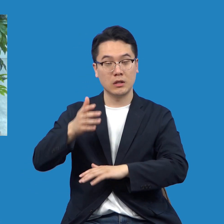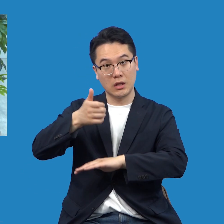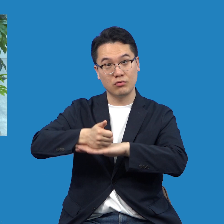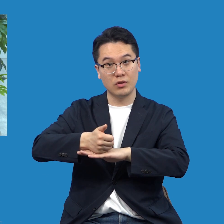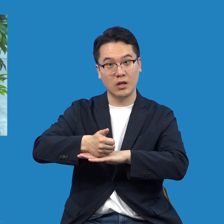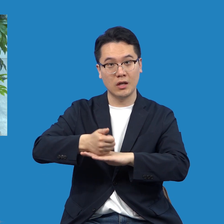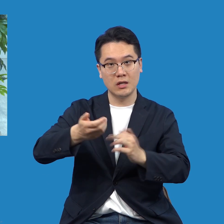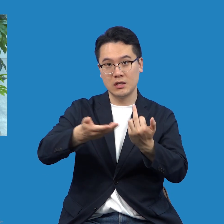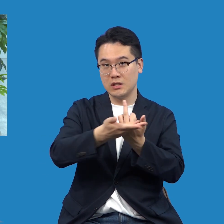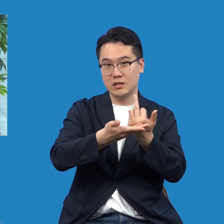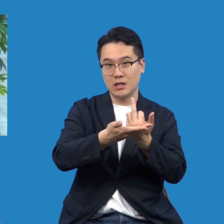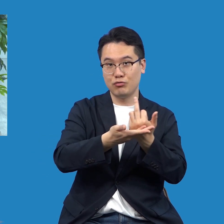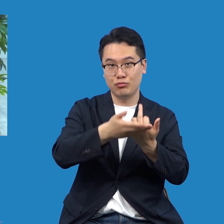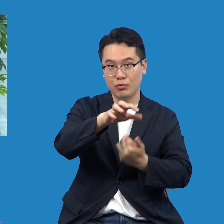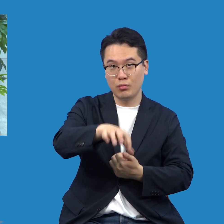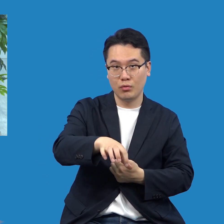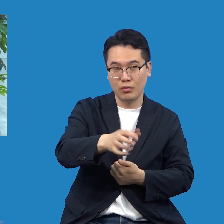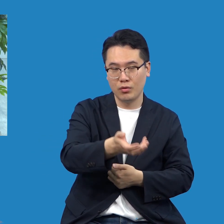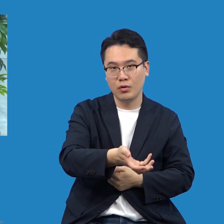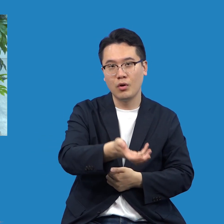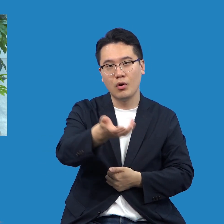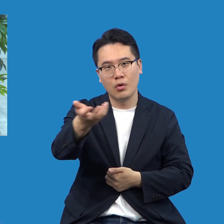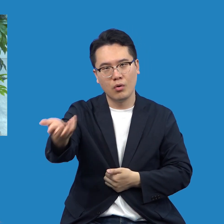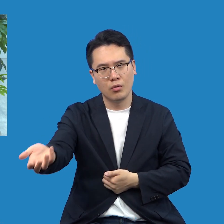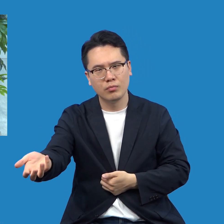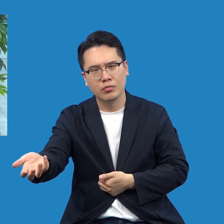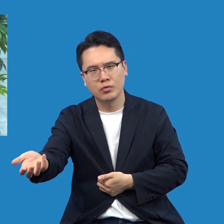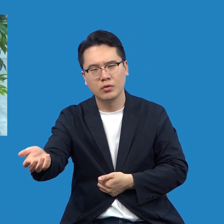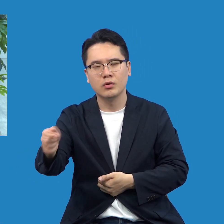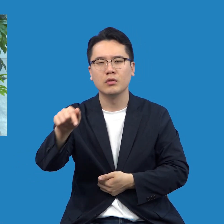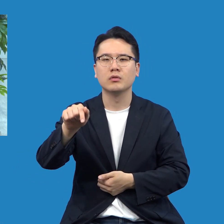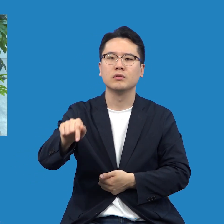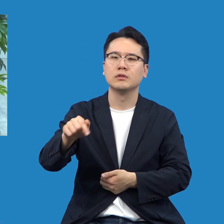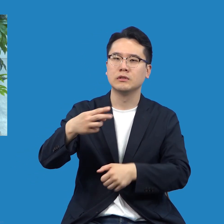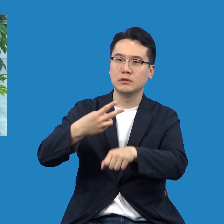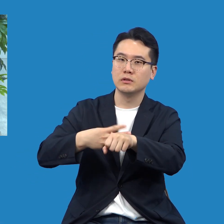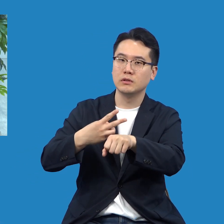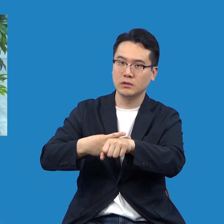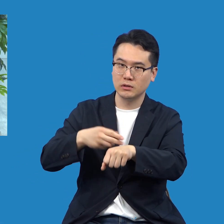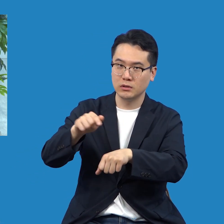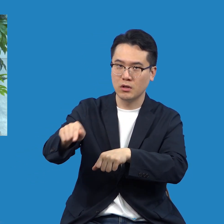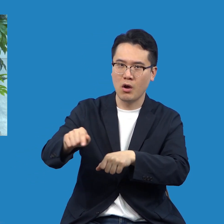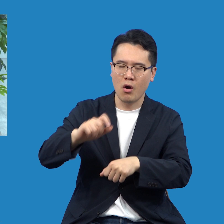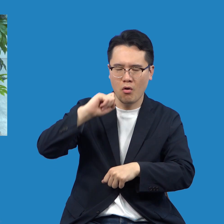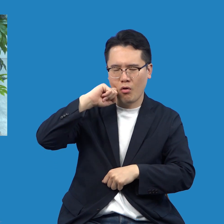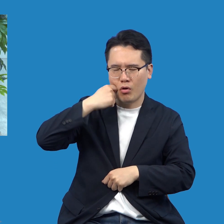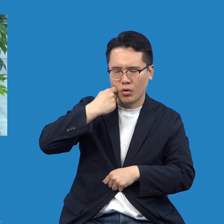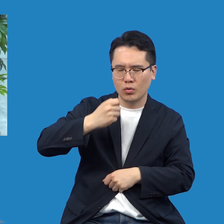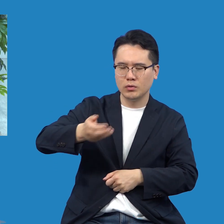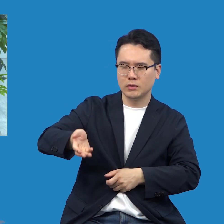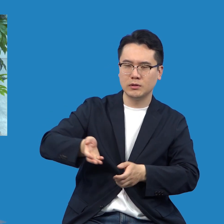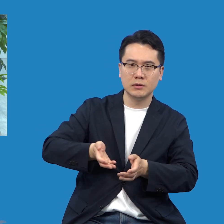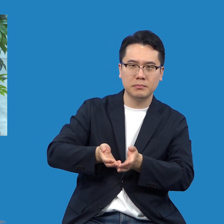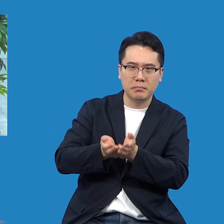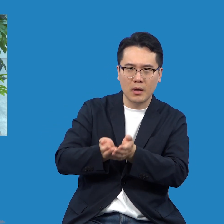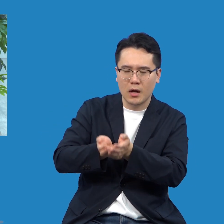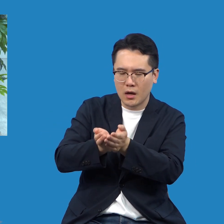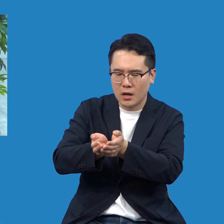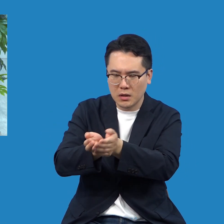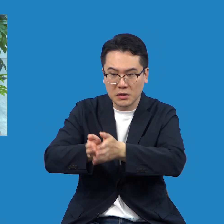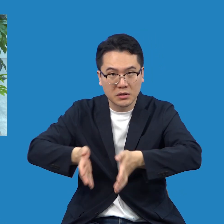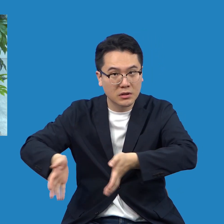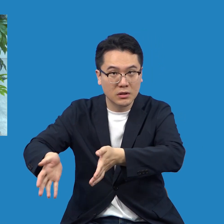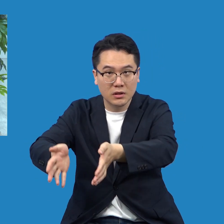스승 추사를 그 어려운 백기를 말이에요, 3번이나 죽음을 무릅쓰고 찾아가서 시중